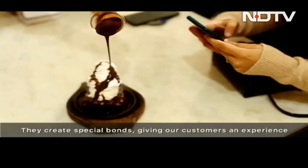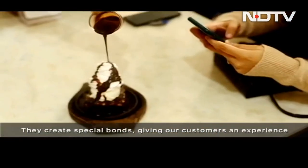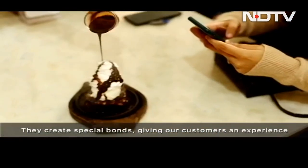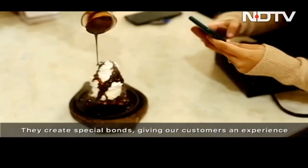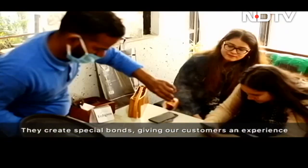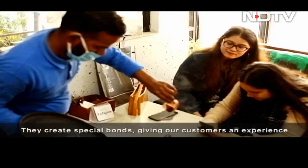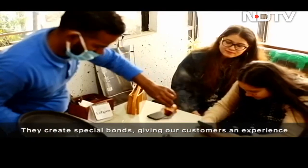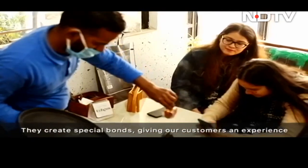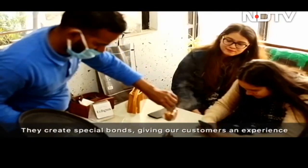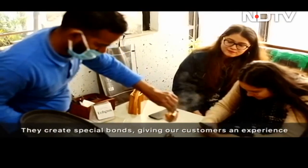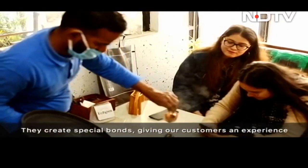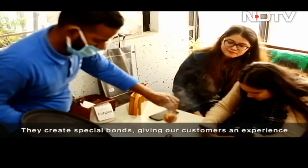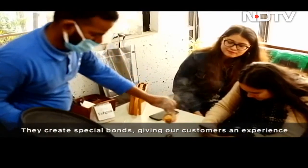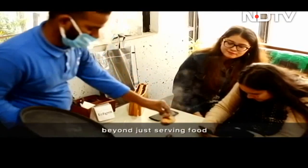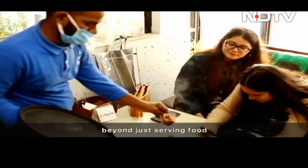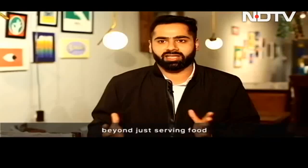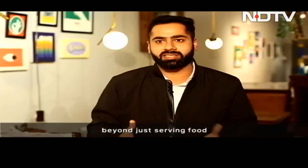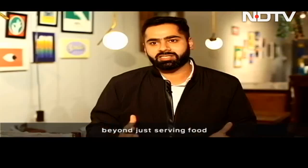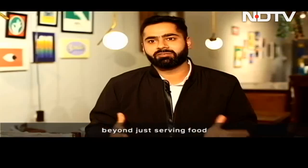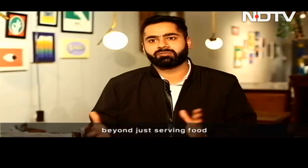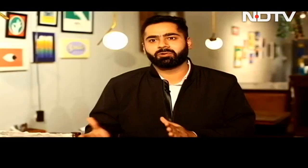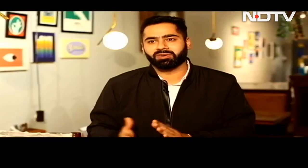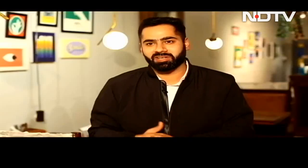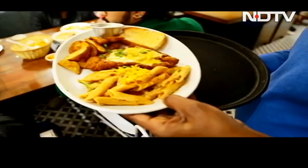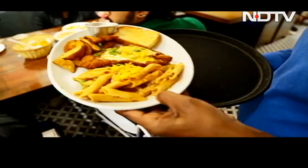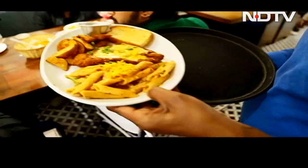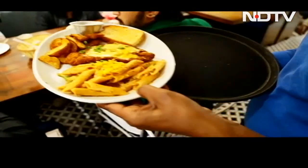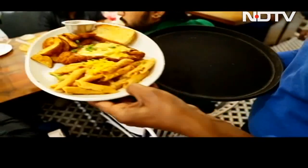स्पेशल बॉन्ड, दे गिव अ स्पेशल एक्सपीरियंस अदर देन जस्ट सर्विंग फूड ओवर देयर।